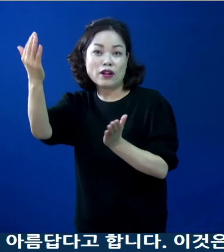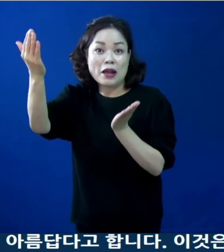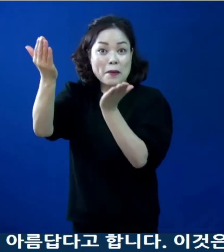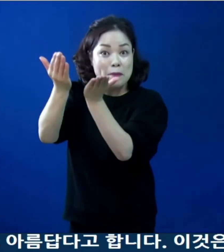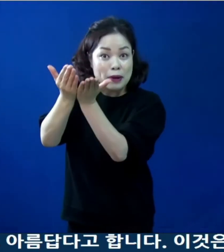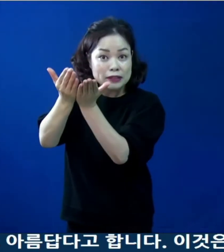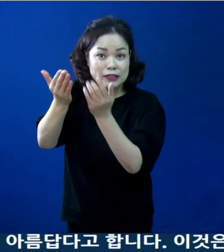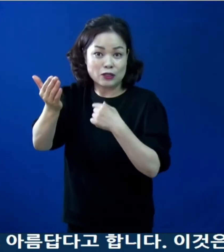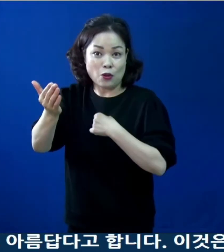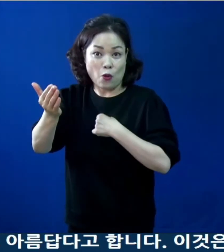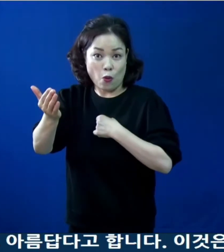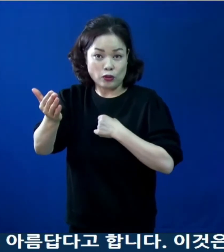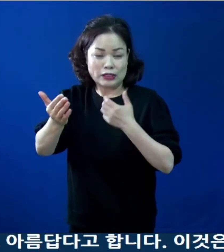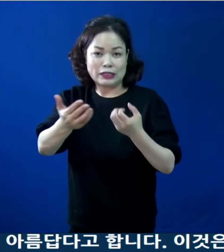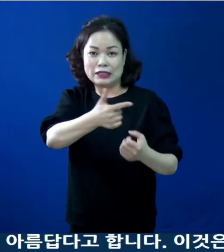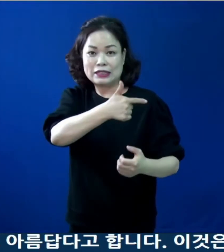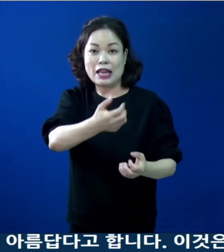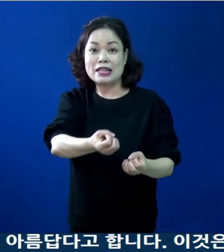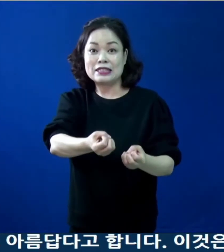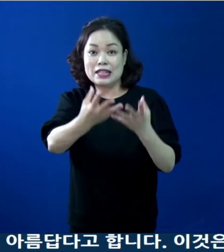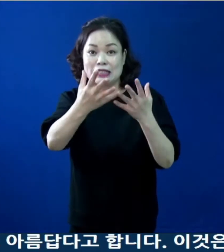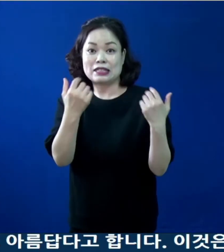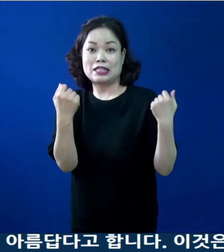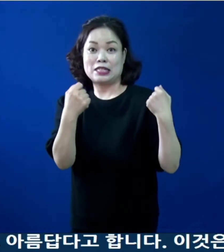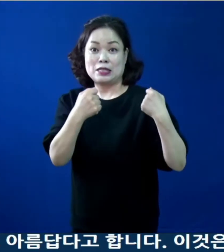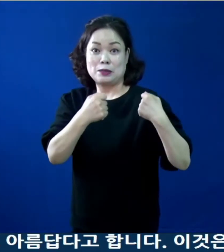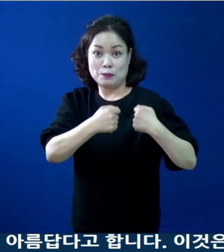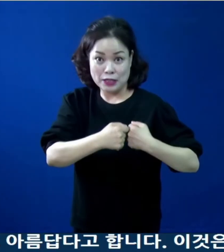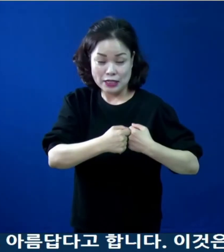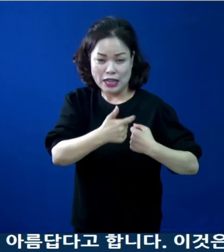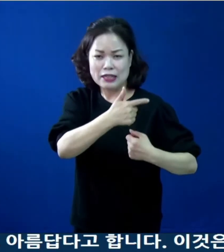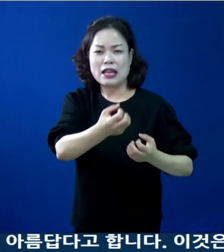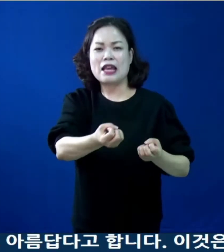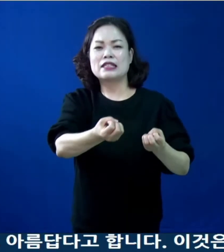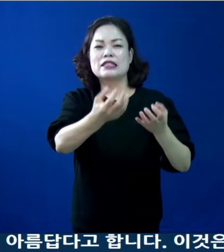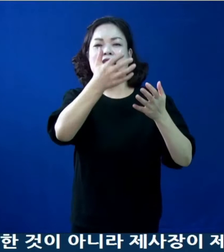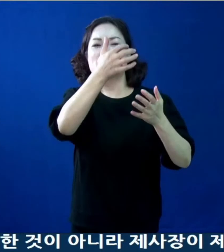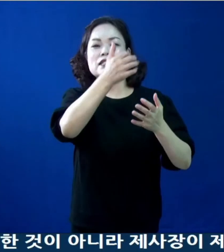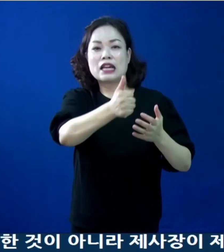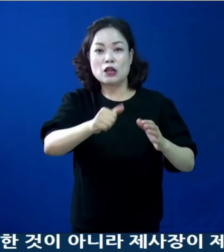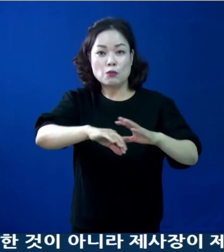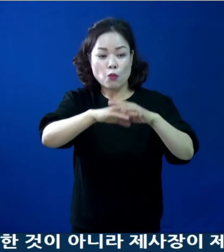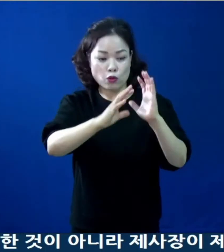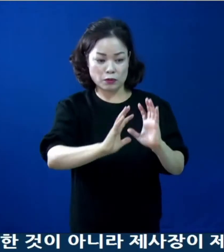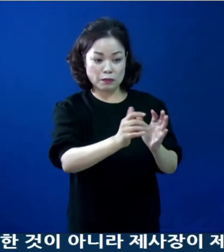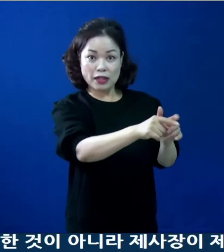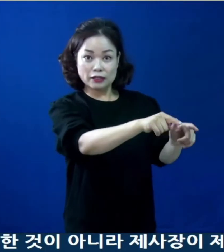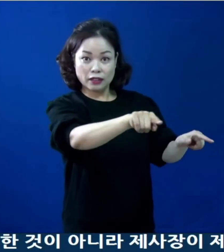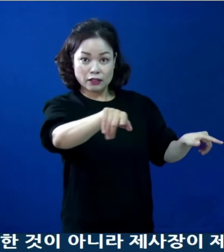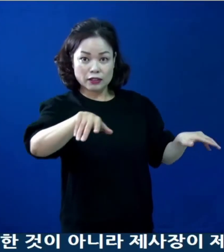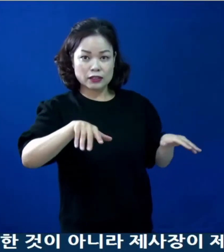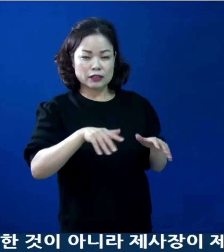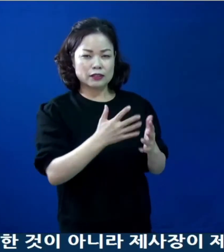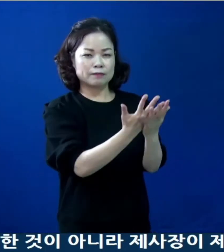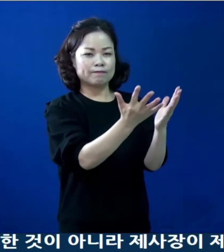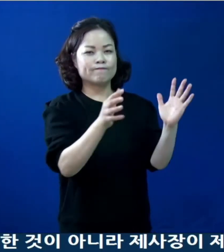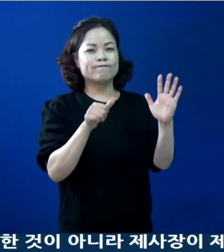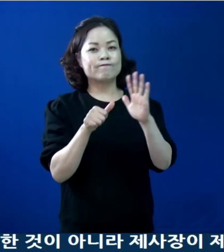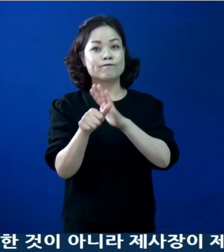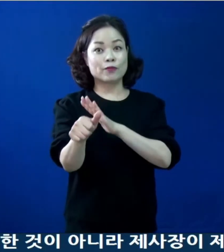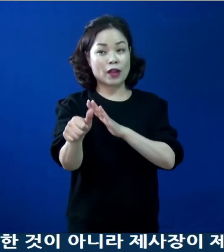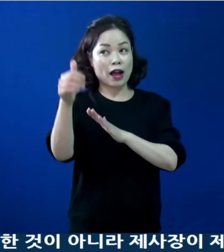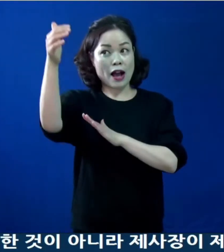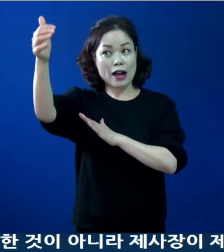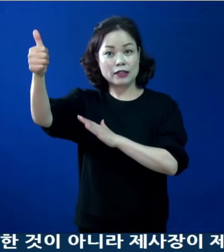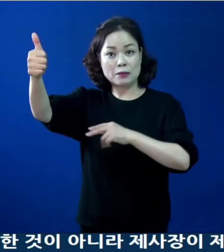걸맞는 옷을 대제사장에게 입혀주는데, 대제사장은 모든 백성들을 대표해서 하나님